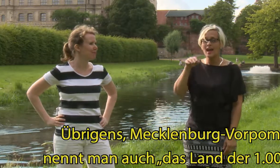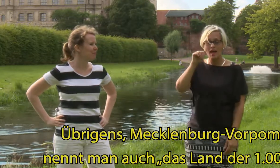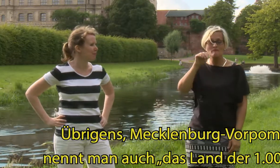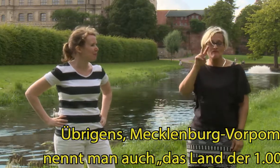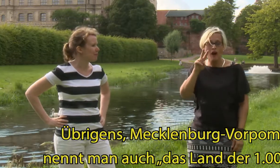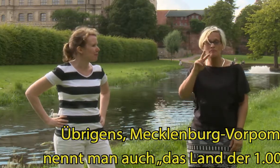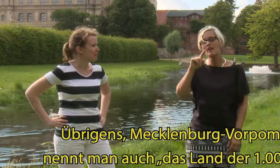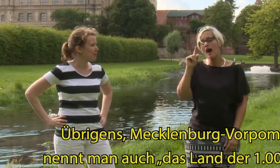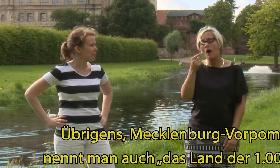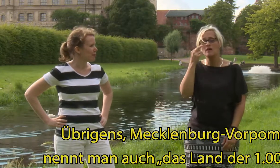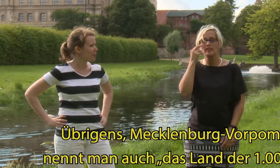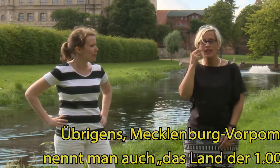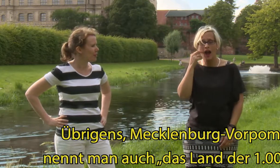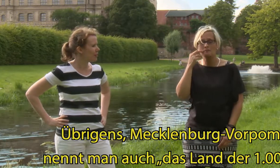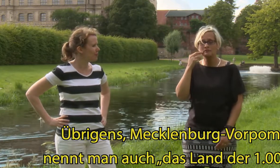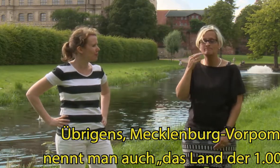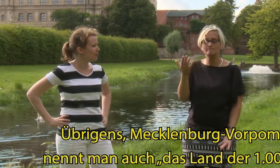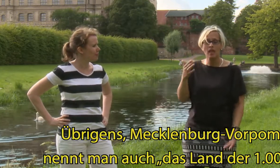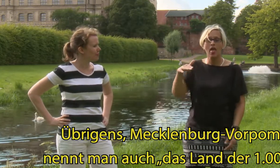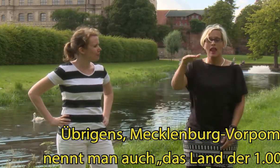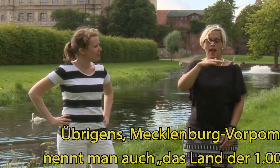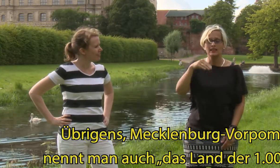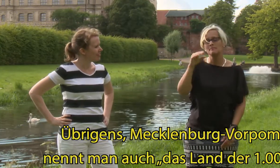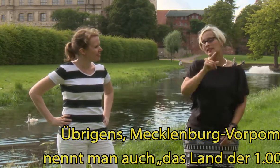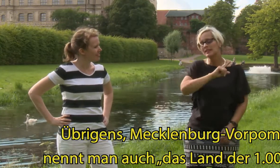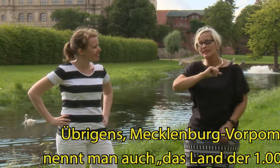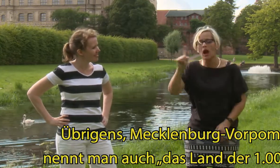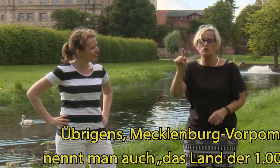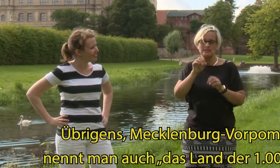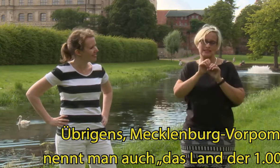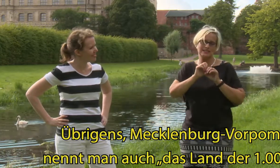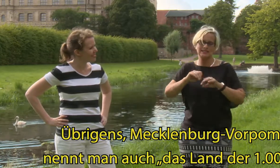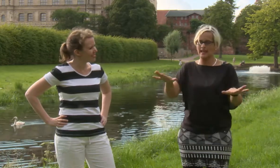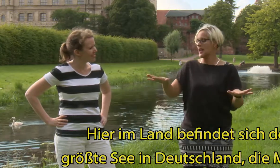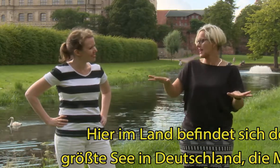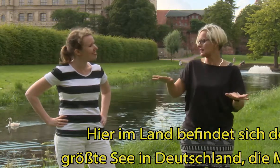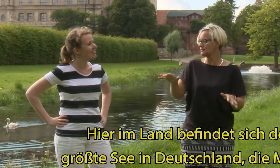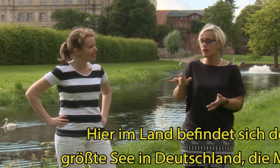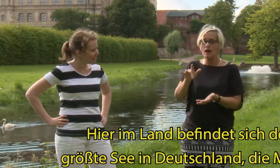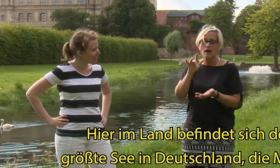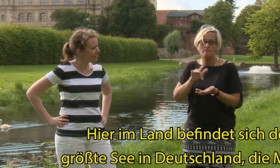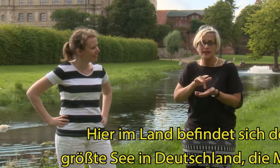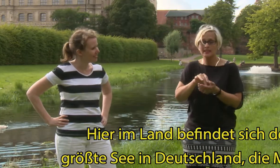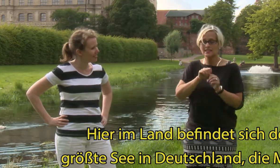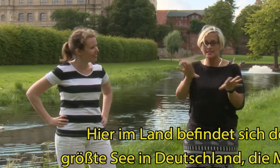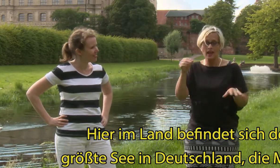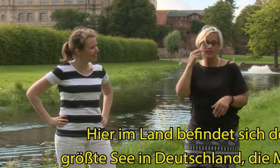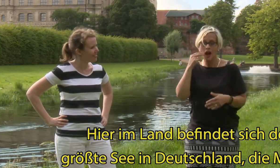Übrigens, Mecklenburg-Vorpommern nennt man auch das Land der tausend Seen. Hier im Land befindet sich der größte See